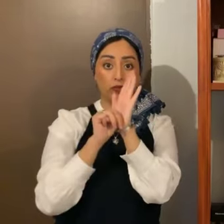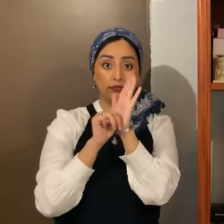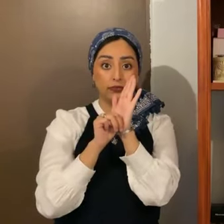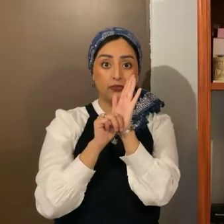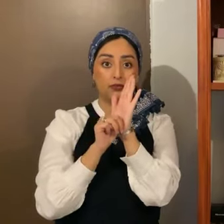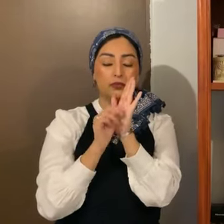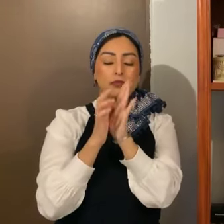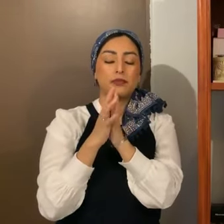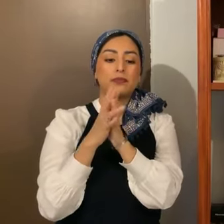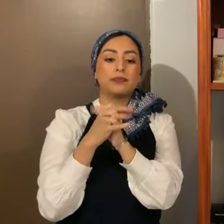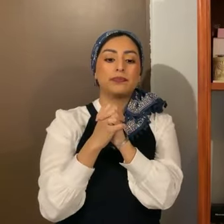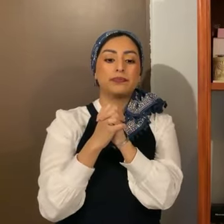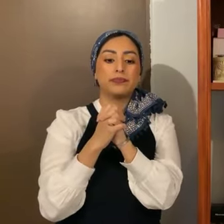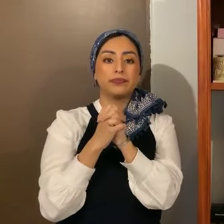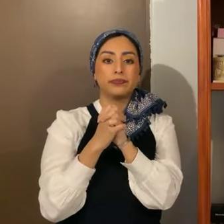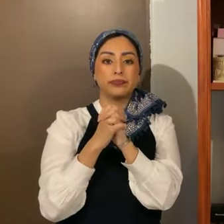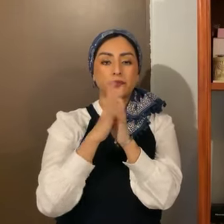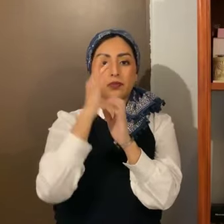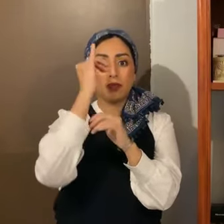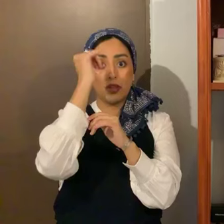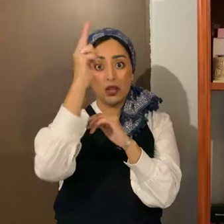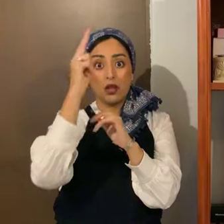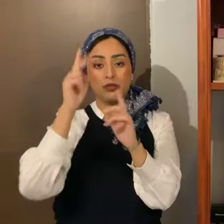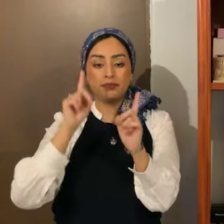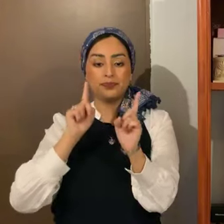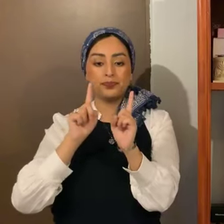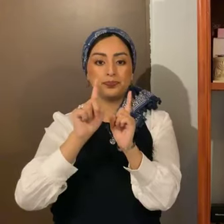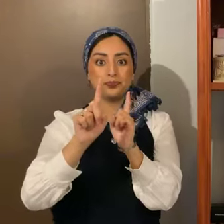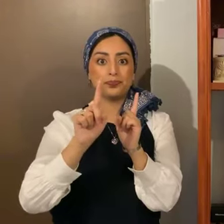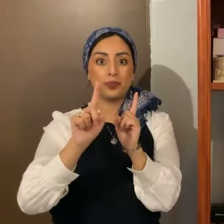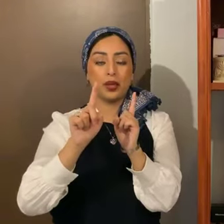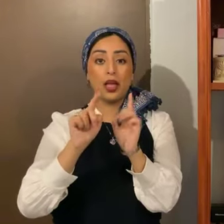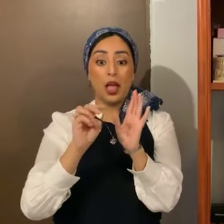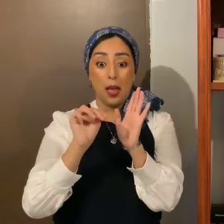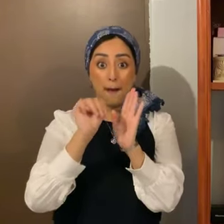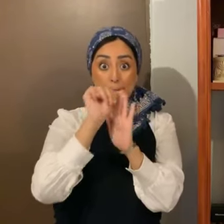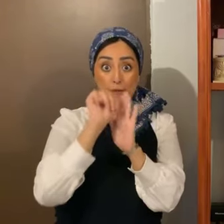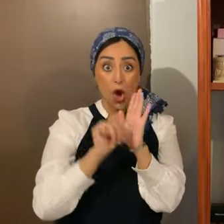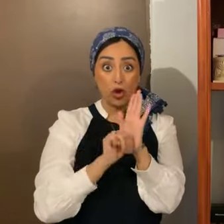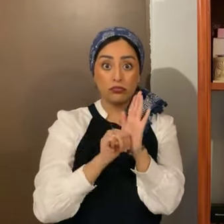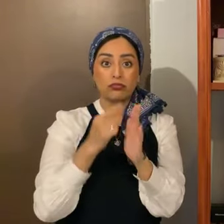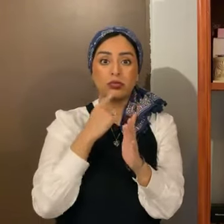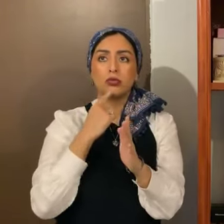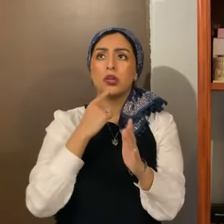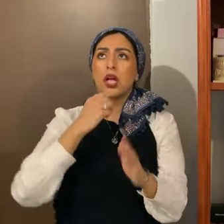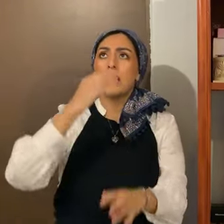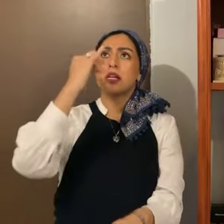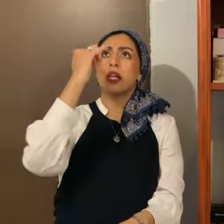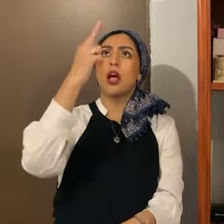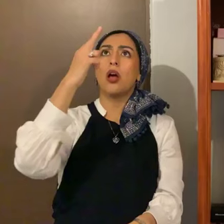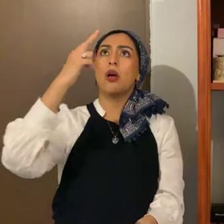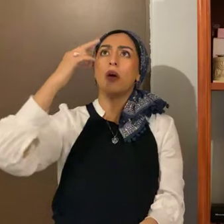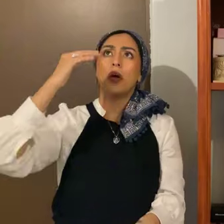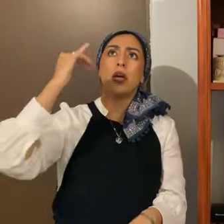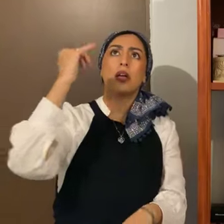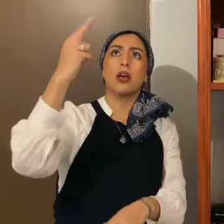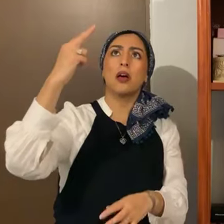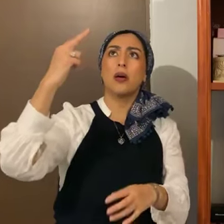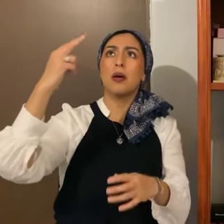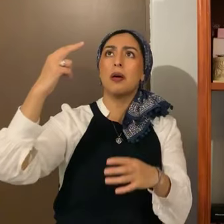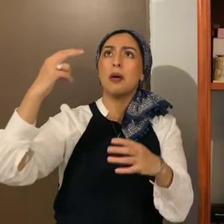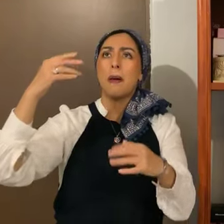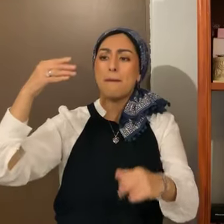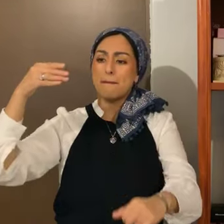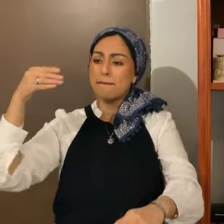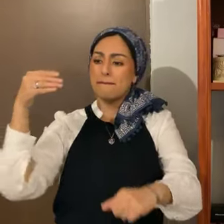Yahweh. Y pasando Yahweh por delante de él proclamó: Yahweh, Yahweh, fuerte,